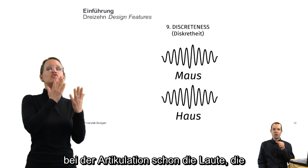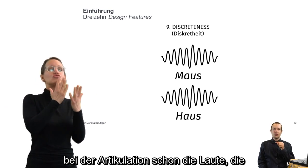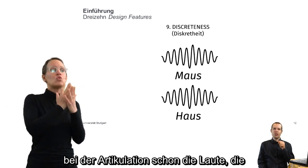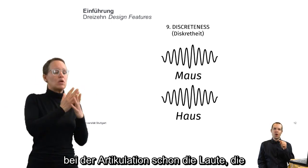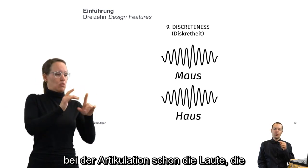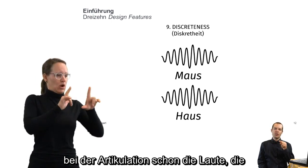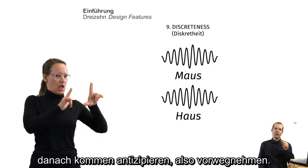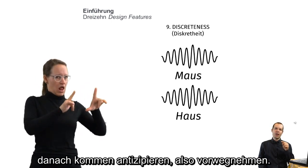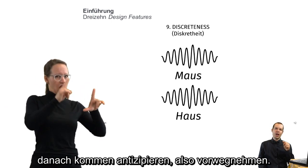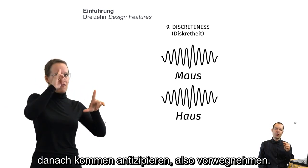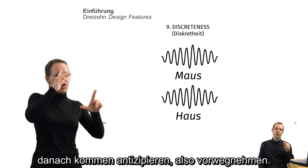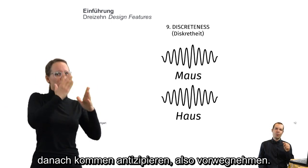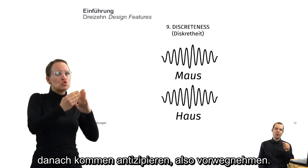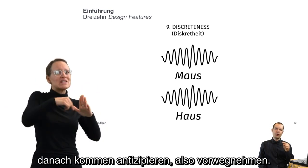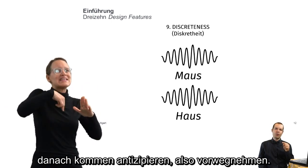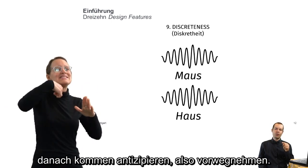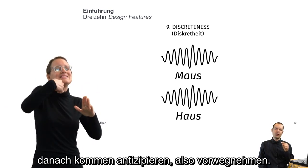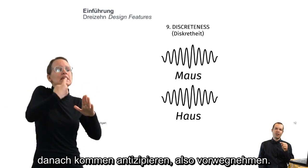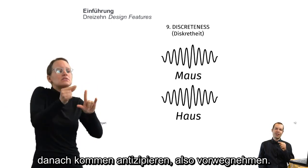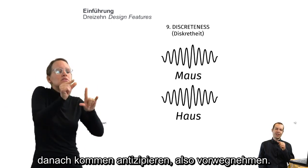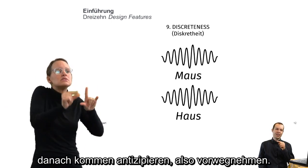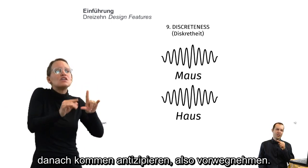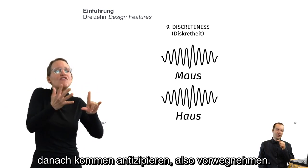schon die Laute, die danach kommen,